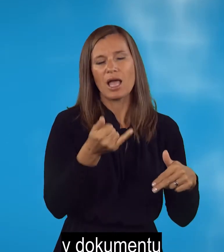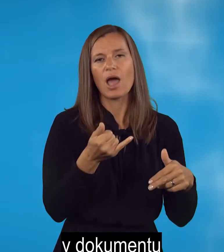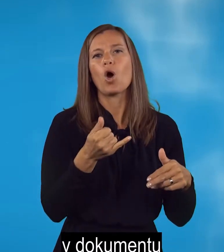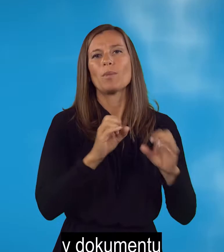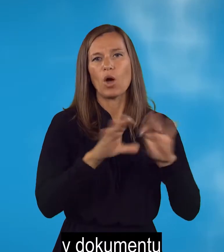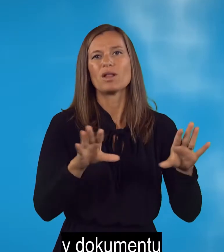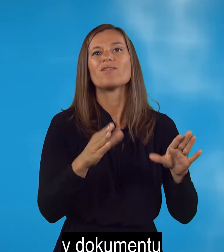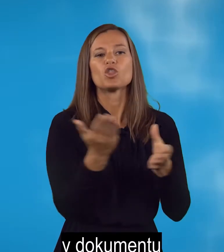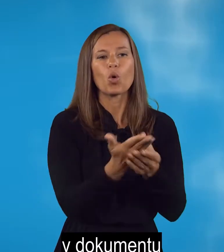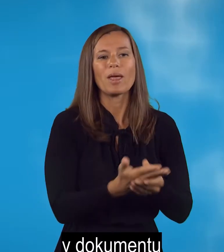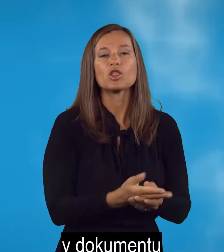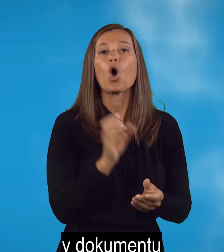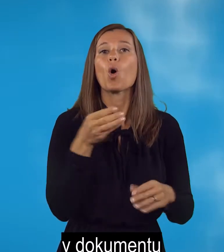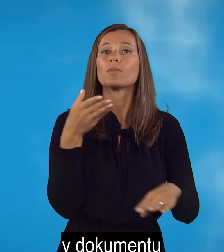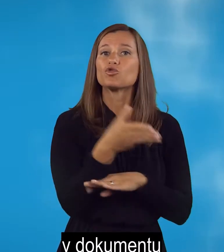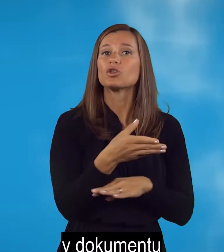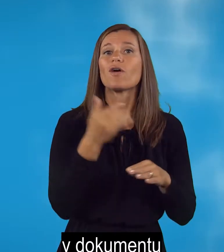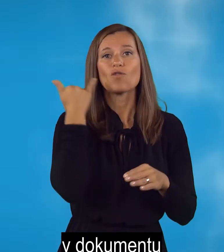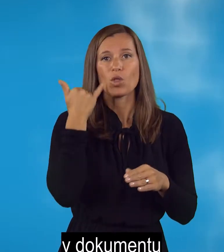dokumentu Obdavčitev vodnih plovil.